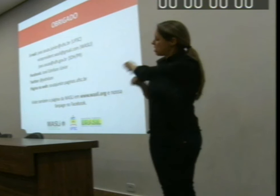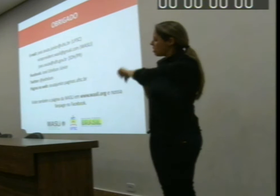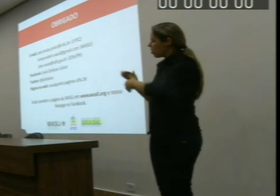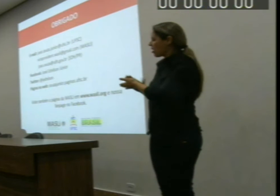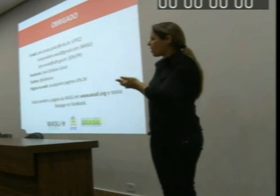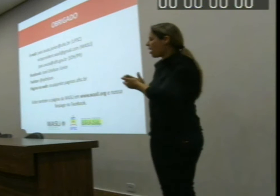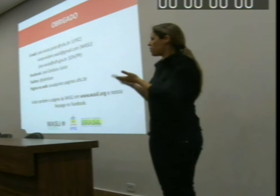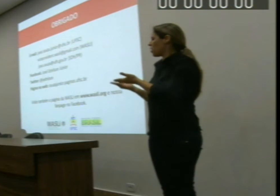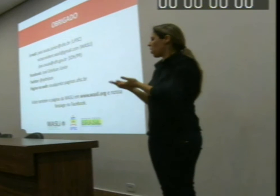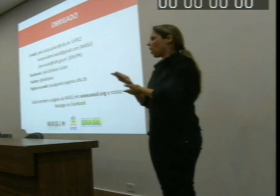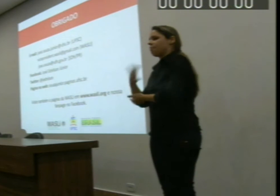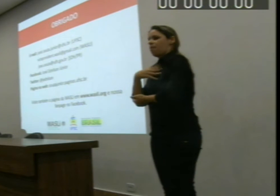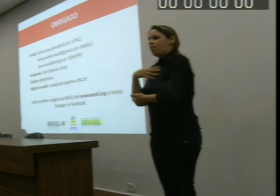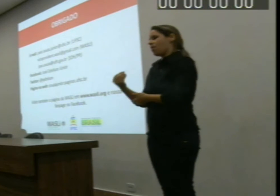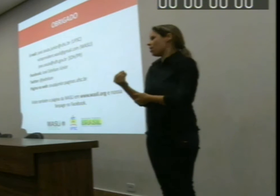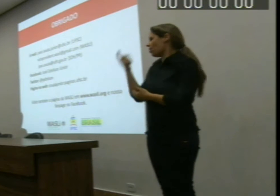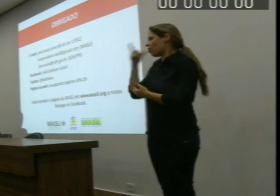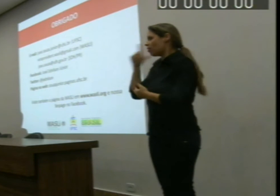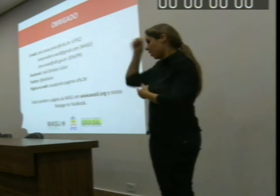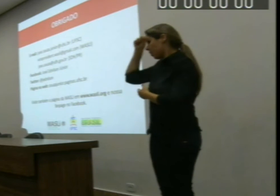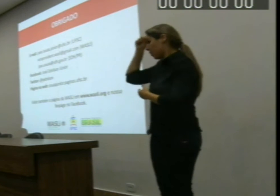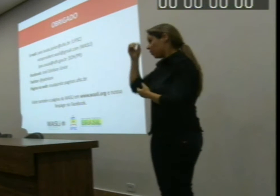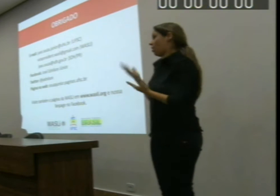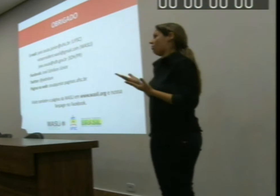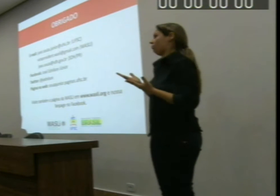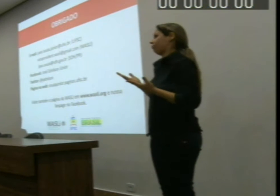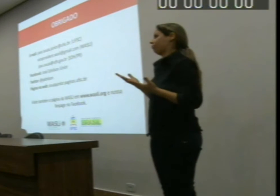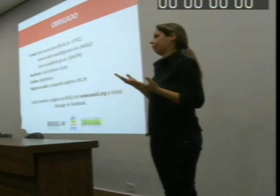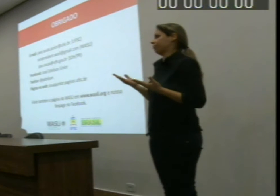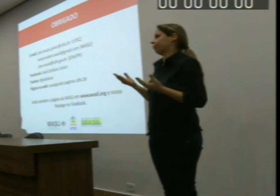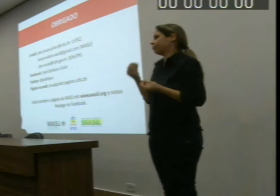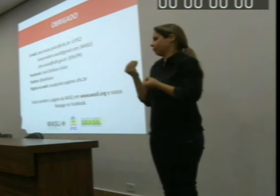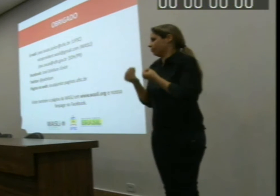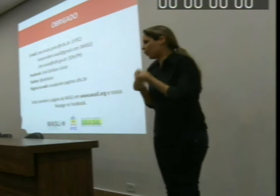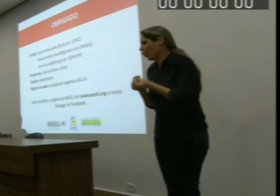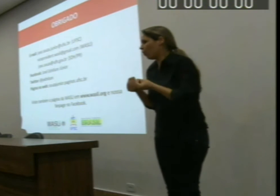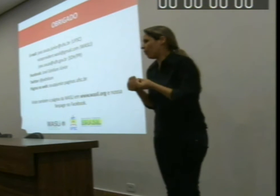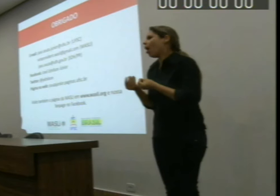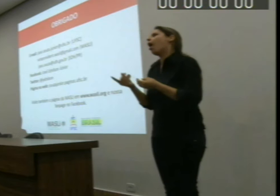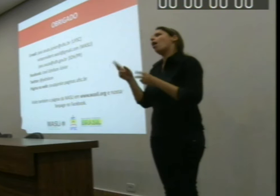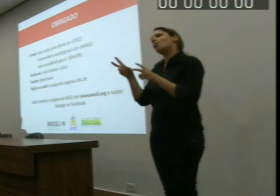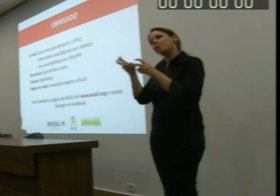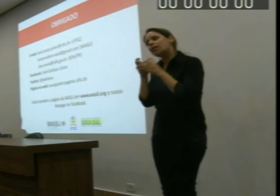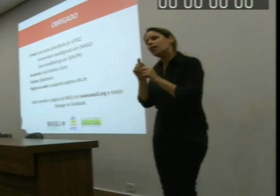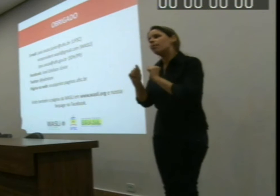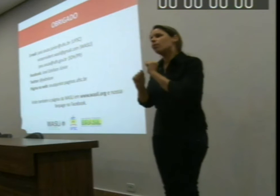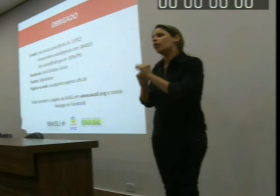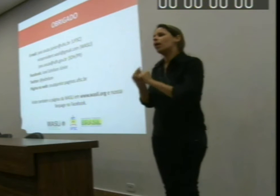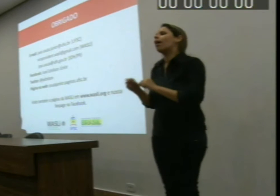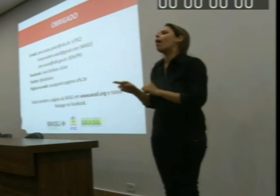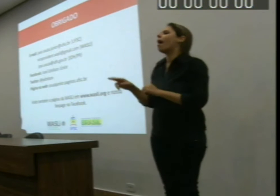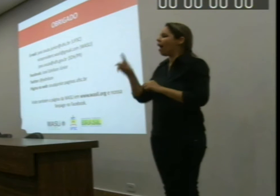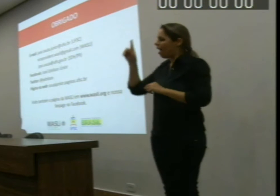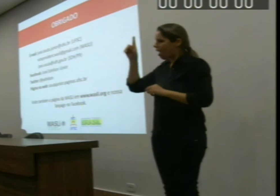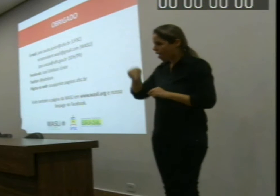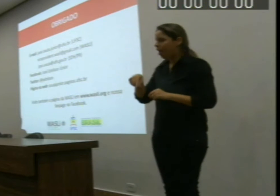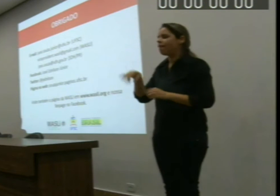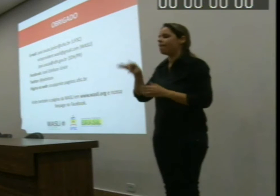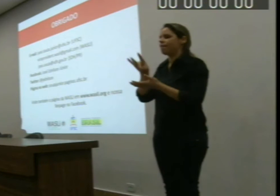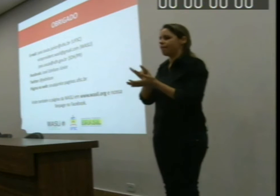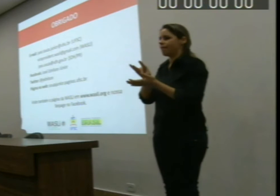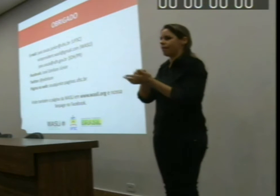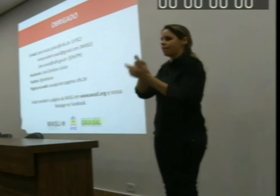de conhecimento ou sei lá o que doos órgãos tem uhum isso infelizmente tem